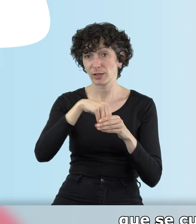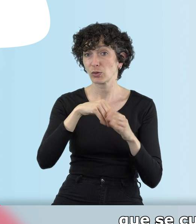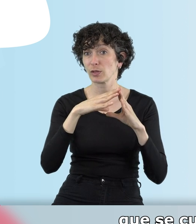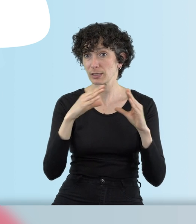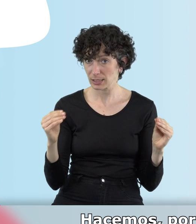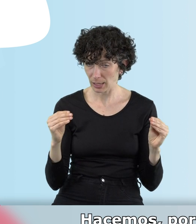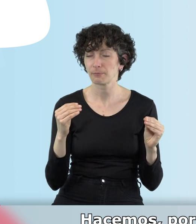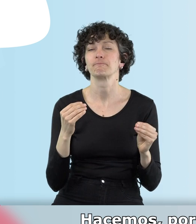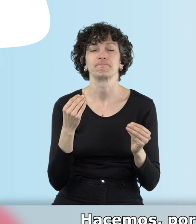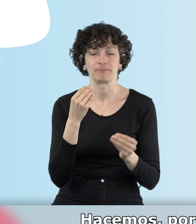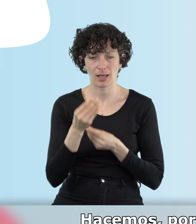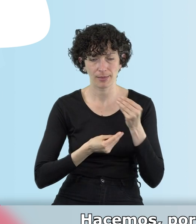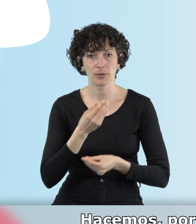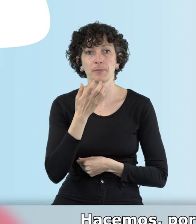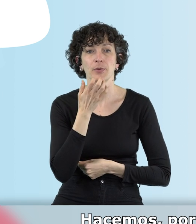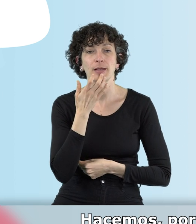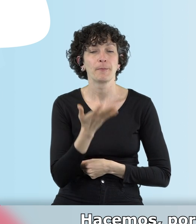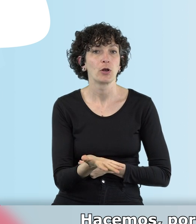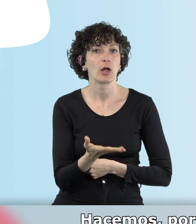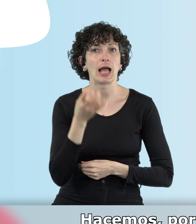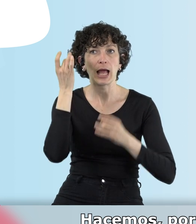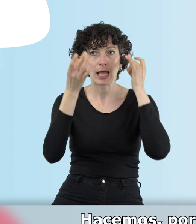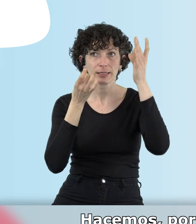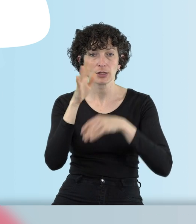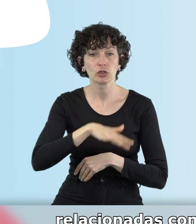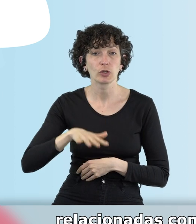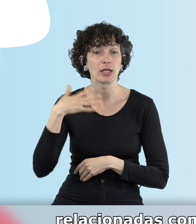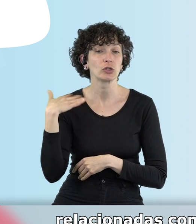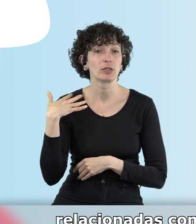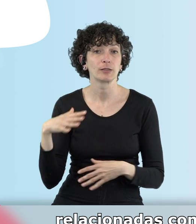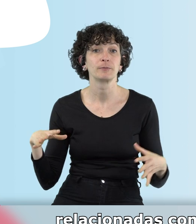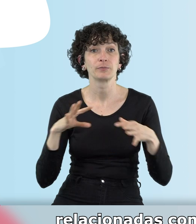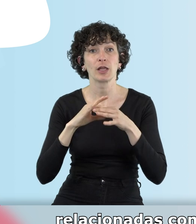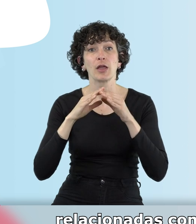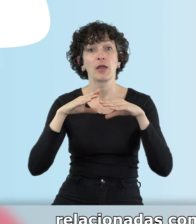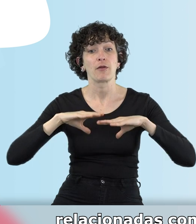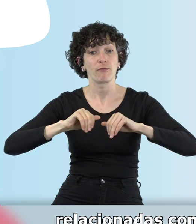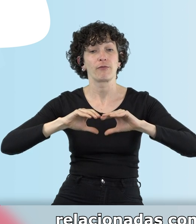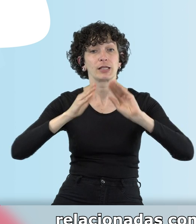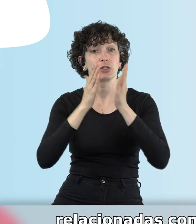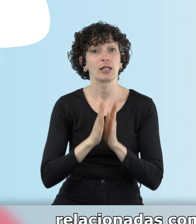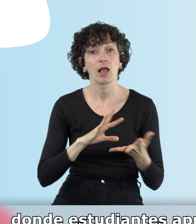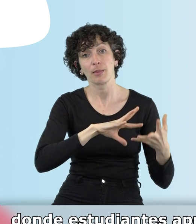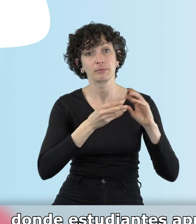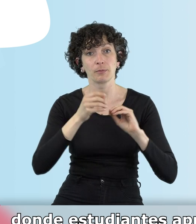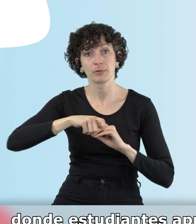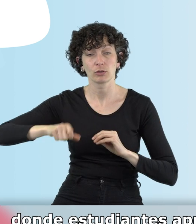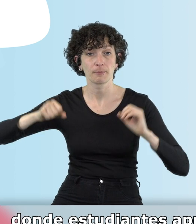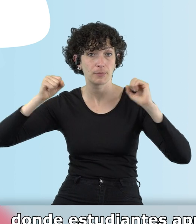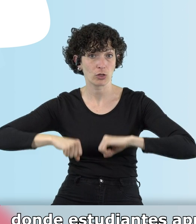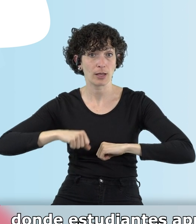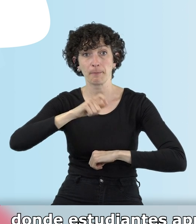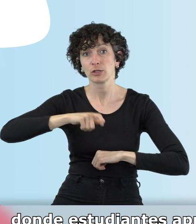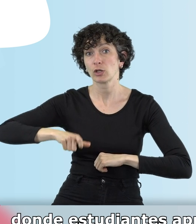nuestras universidades. Hacemos, por ejemplo, titulaciones o actividades sensorias relacionadas con fisioterapia adaptado a personas mayores, donde